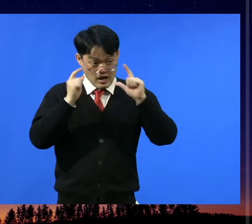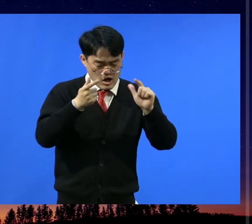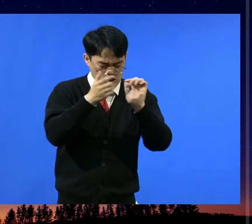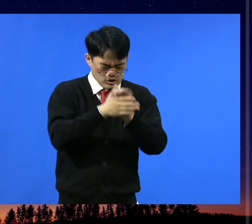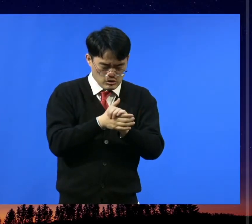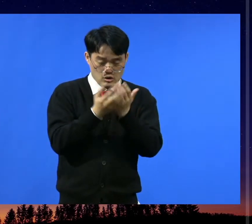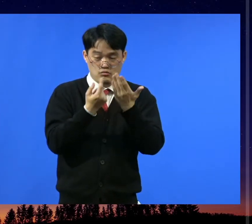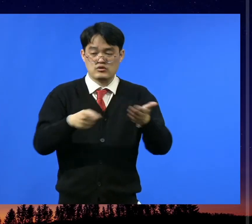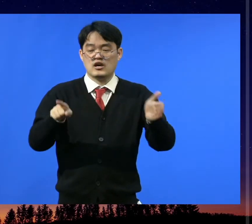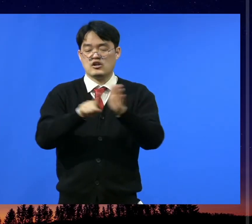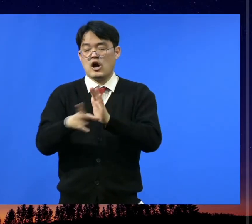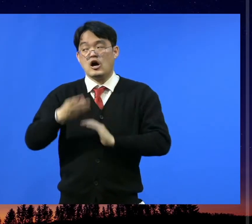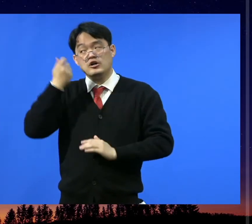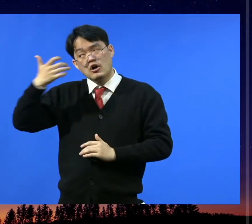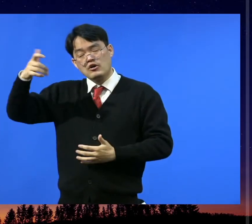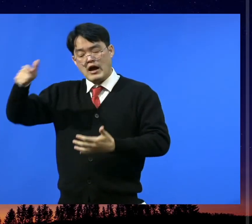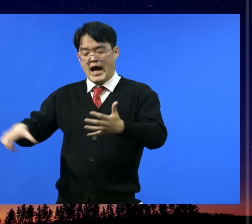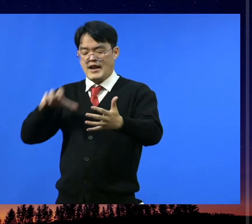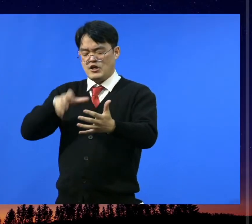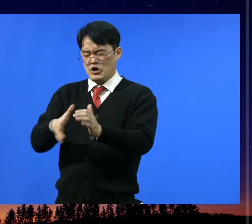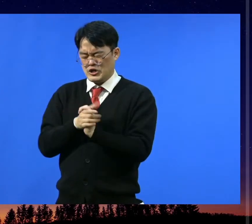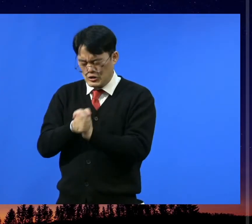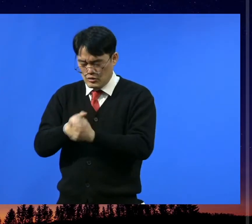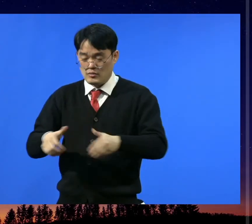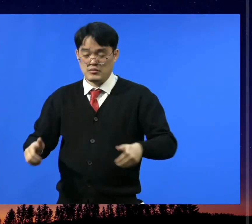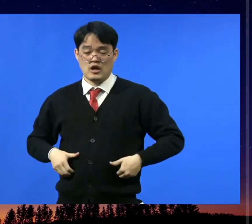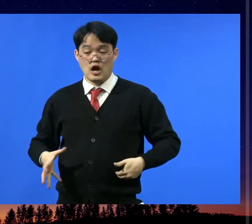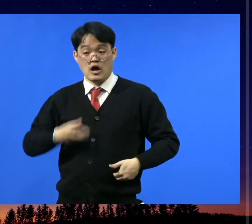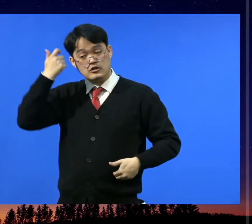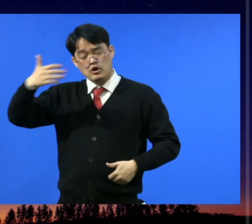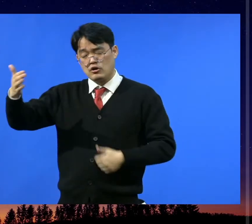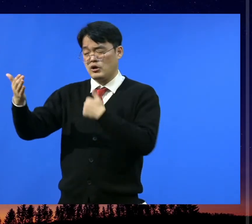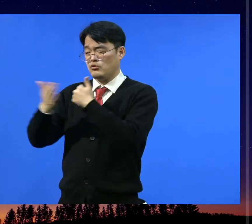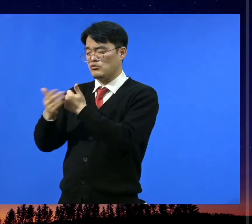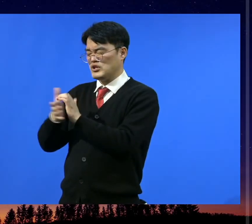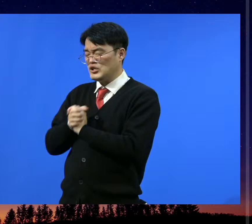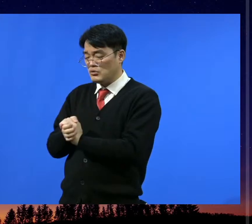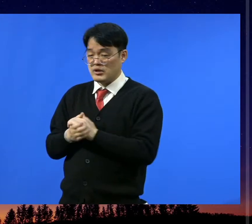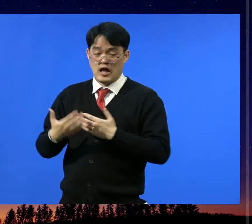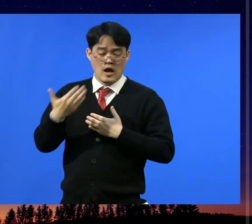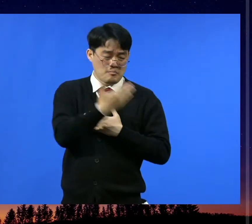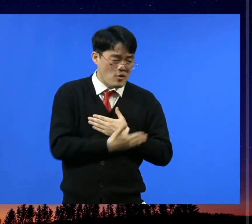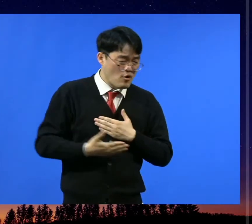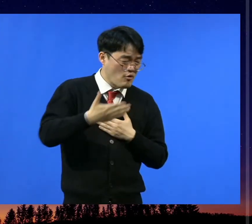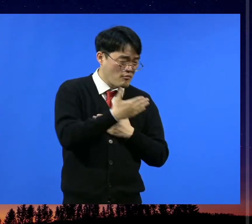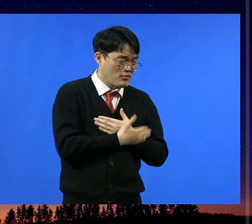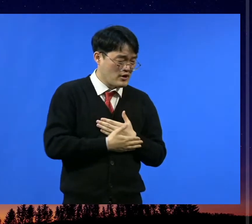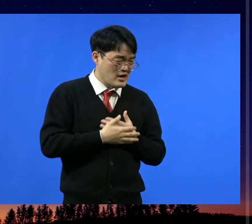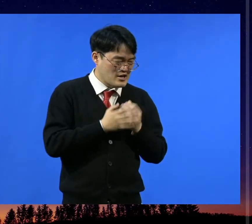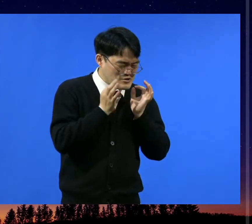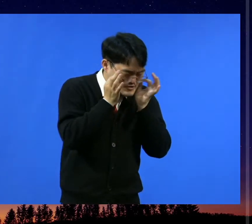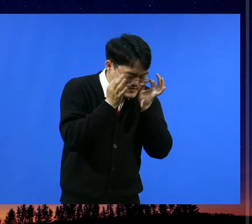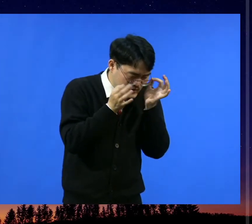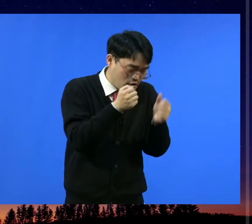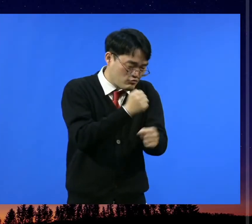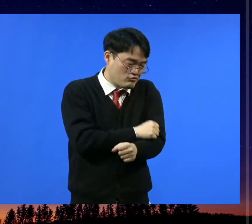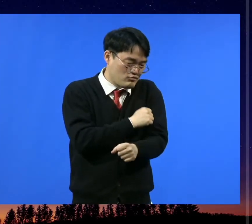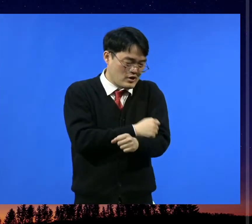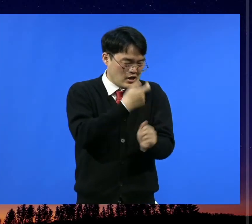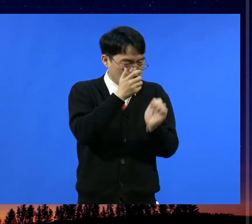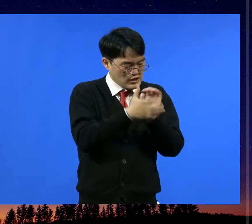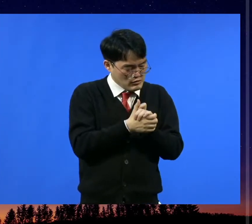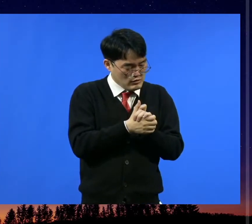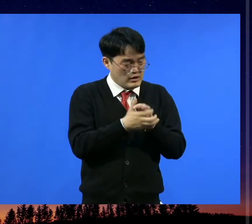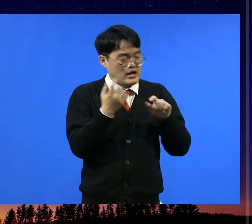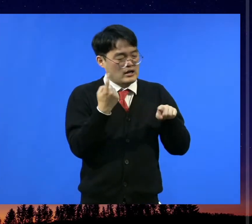성령 안에서 기도해야 된다. 성령의 도우심을 의지하고 기도해야 된다. 혈과 육으로 기도해봐야 내 뺑뺑이 하며 돌고 자기 소리